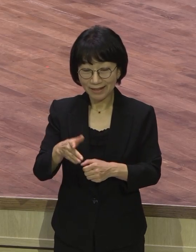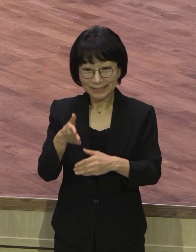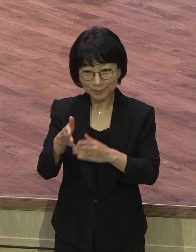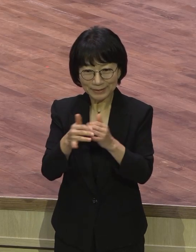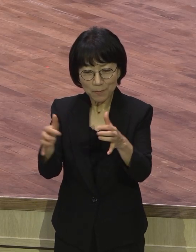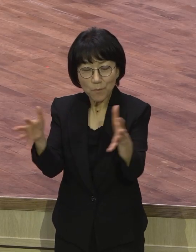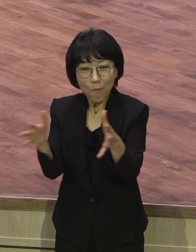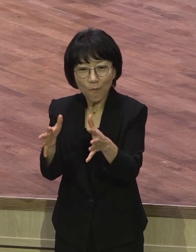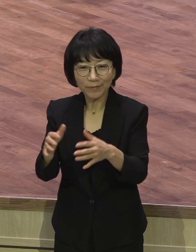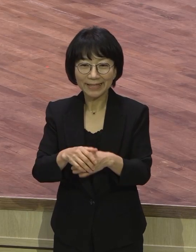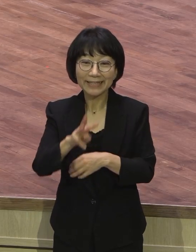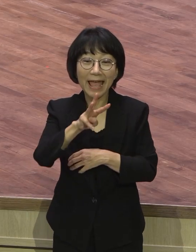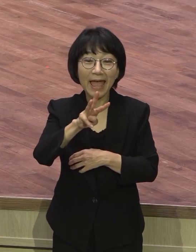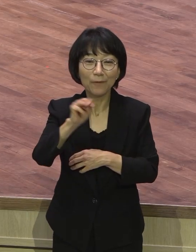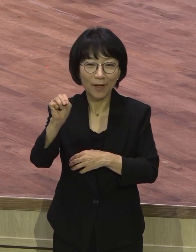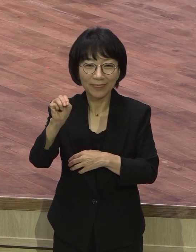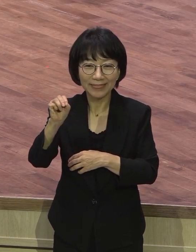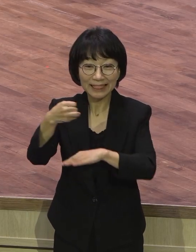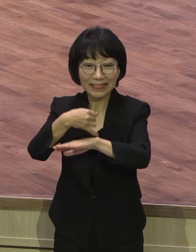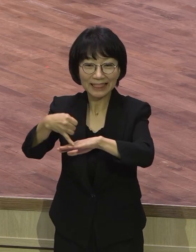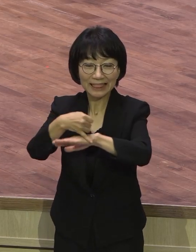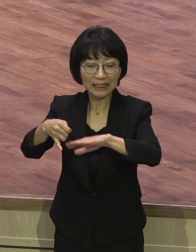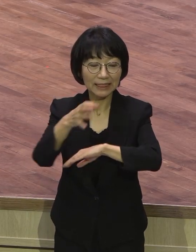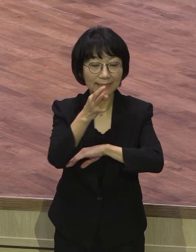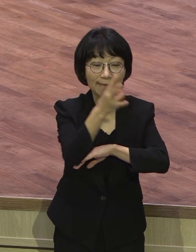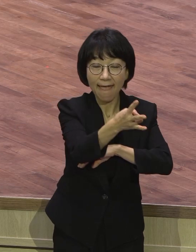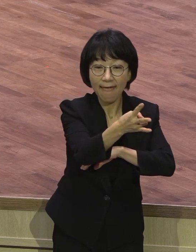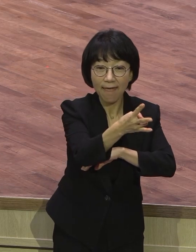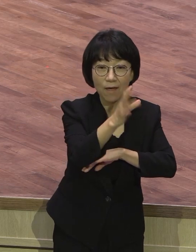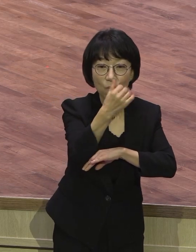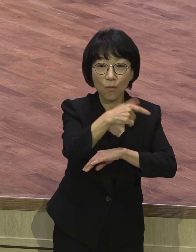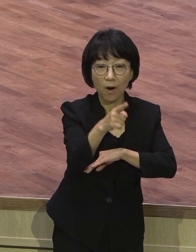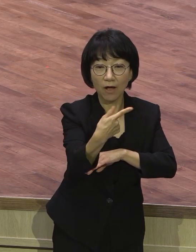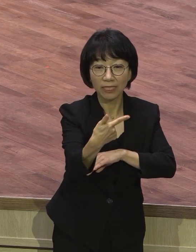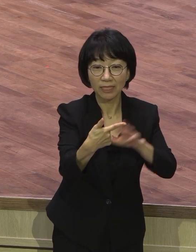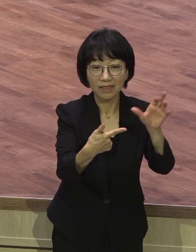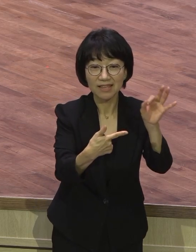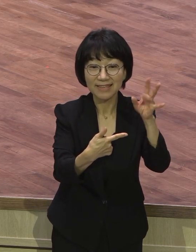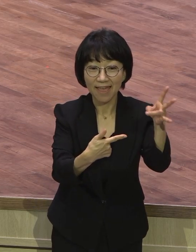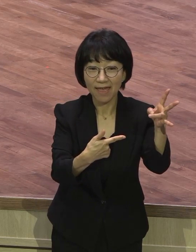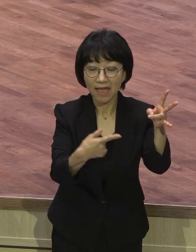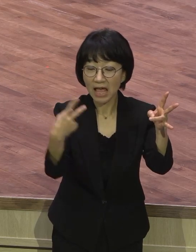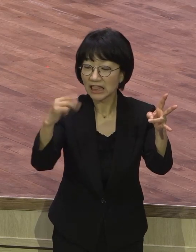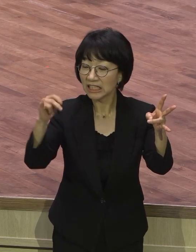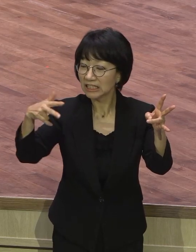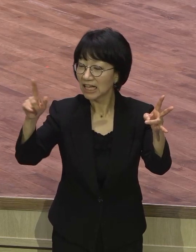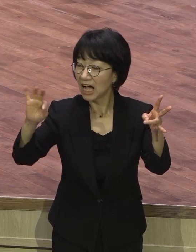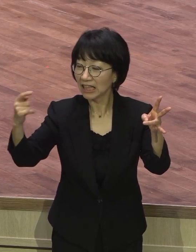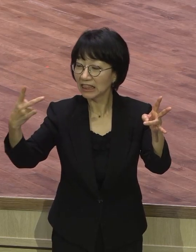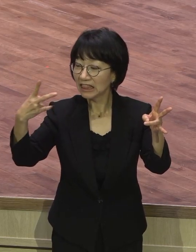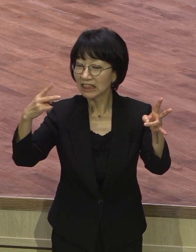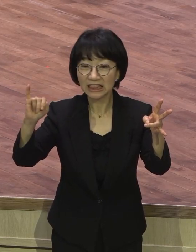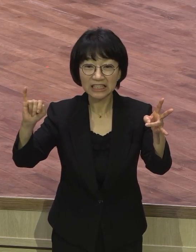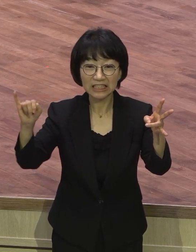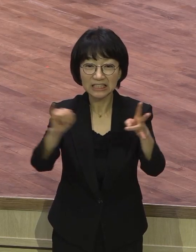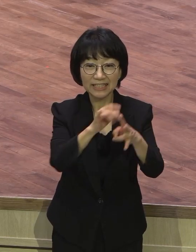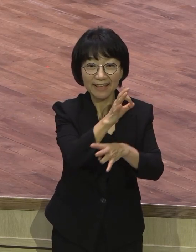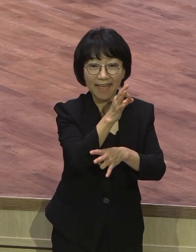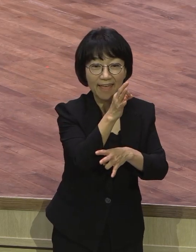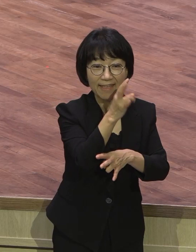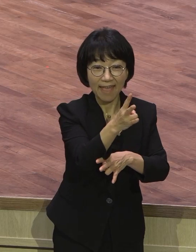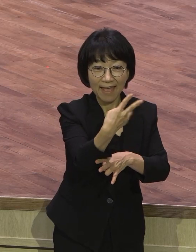예원 디자인팀의 예비팀이라 만들었더라고 야 하나님이 시간표구나 백구절 내가 수줍 다 보니까